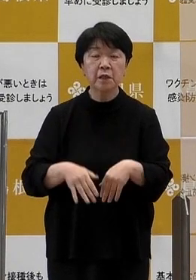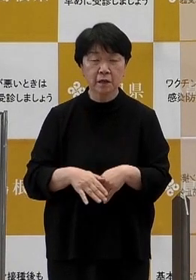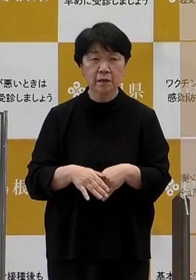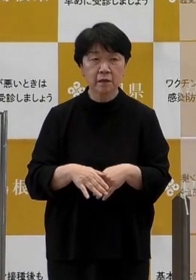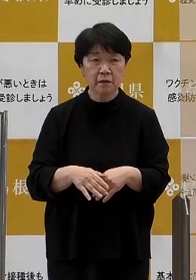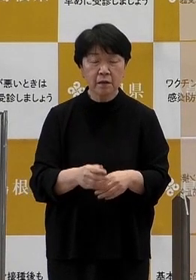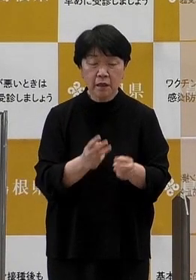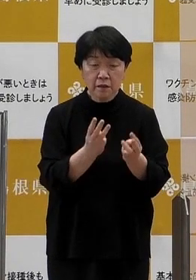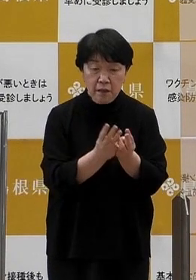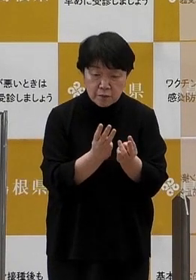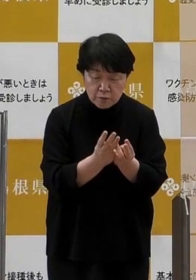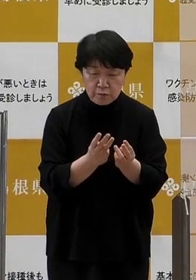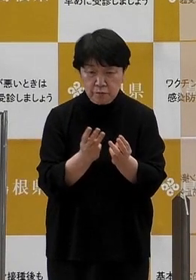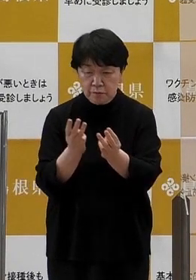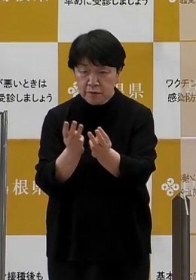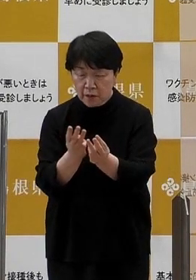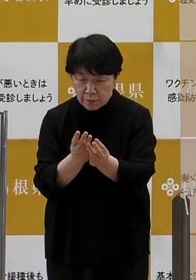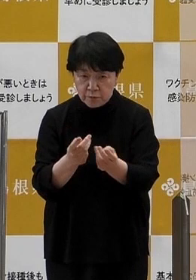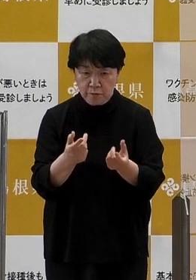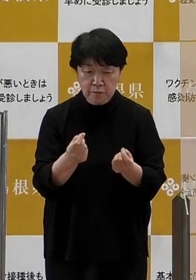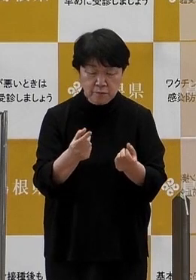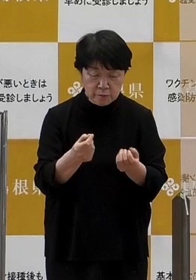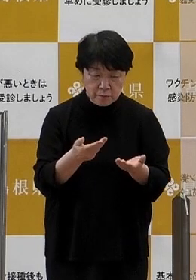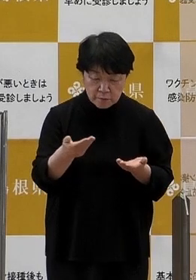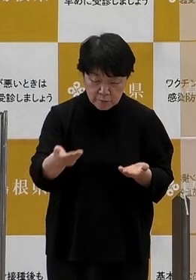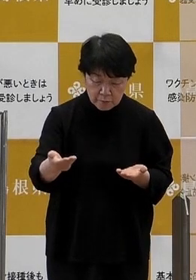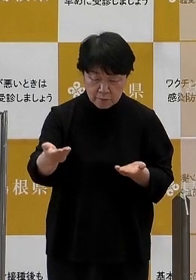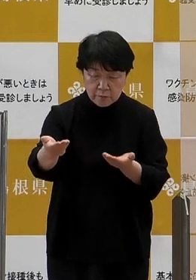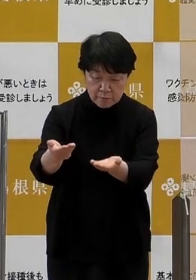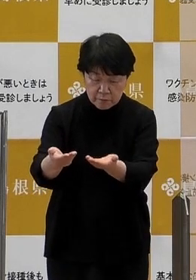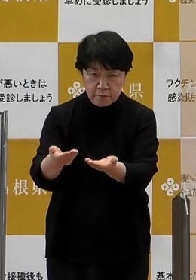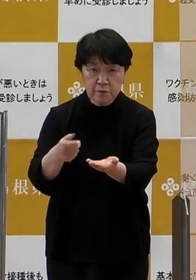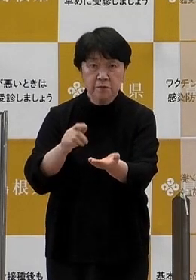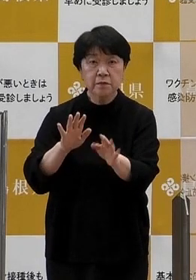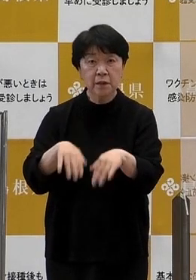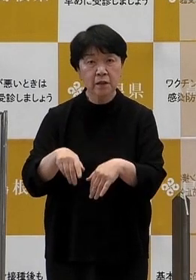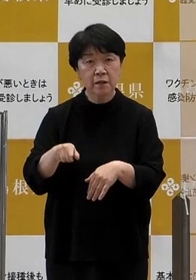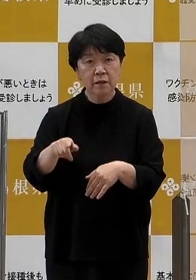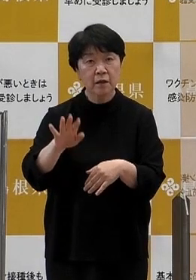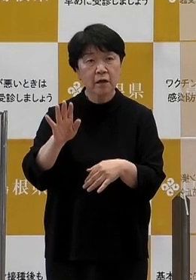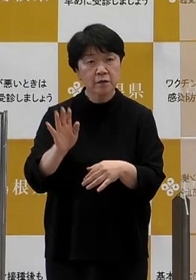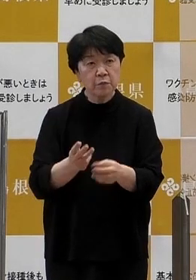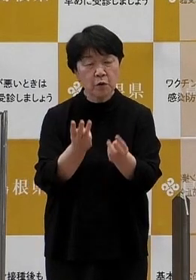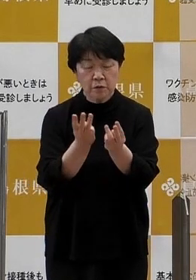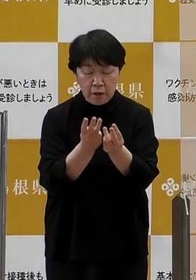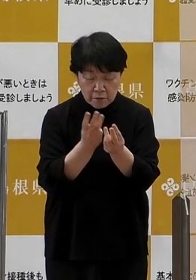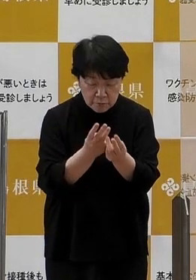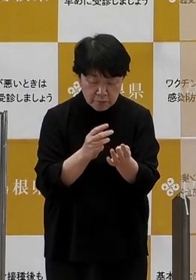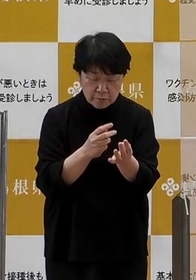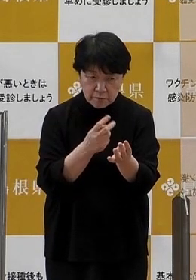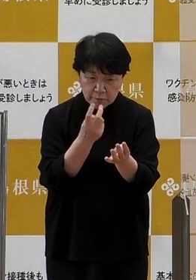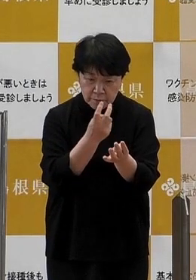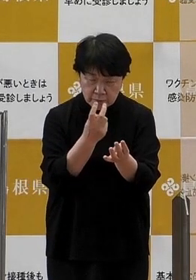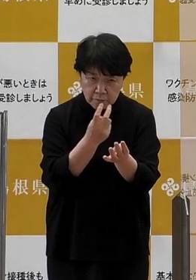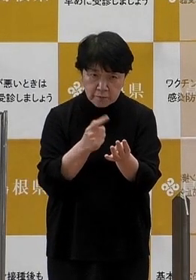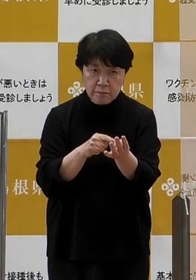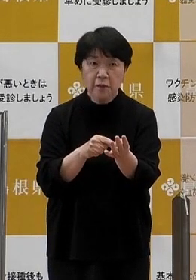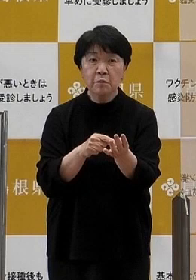じ数字ですね、客観的な数字ですから、同じ数字に対する 数字の捉え